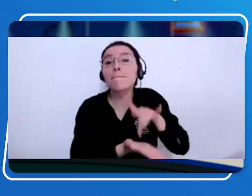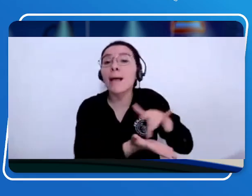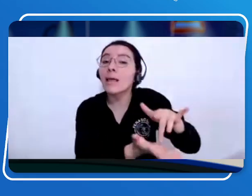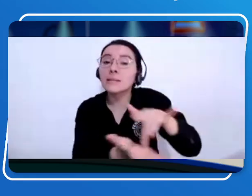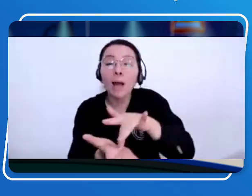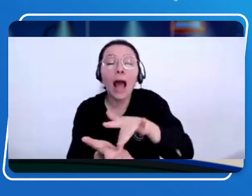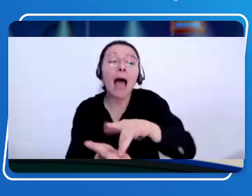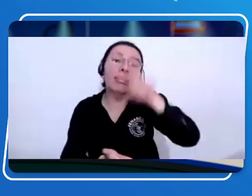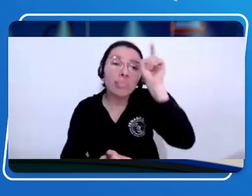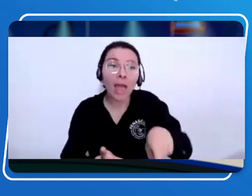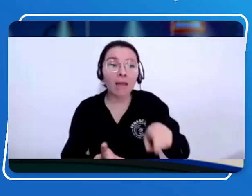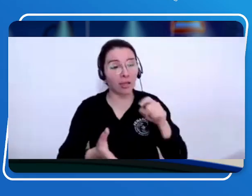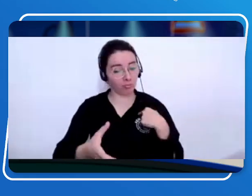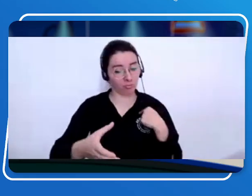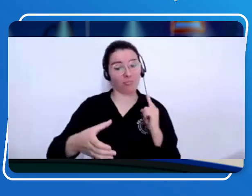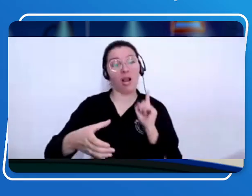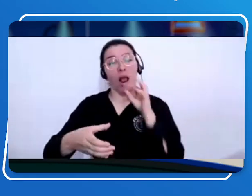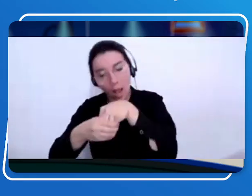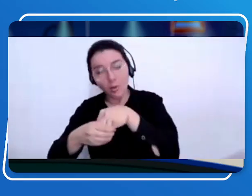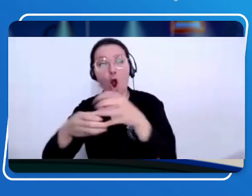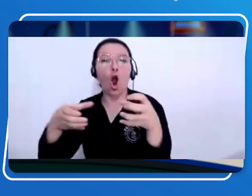y establece allí unos requisitos.